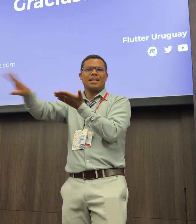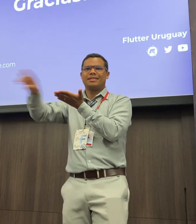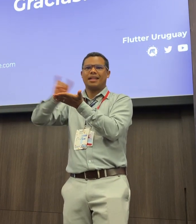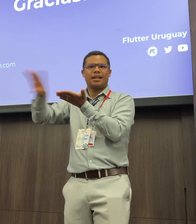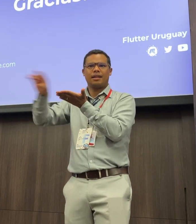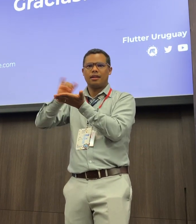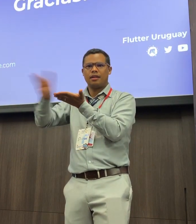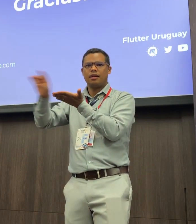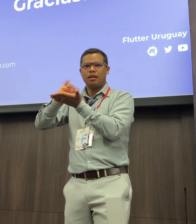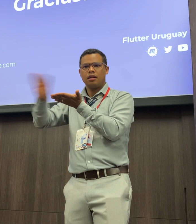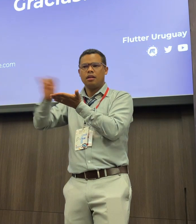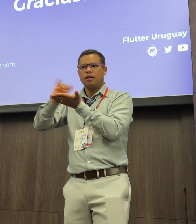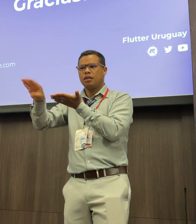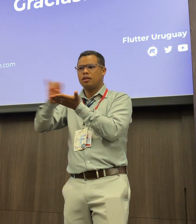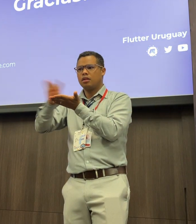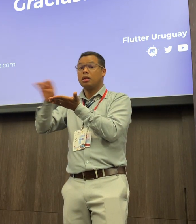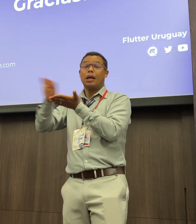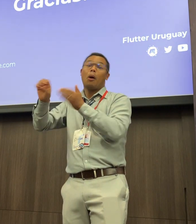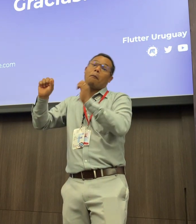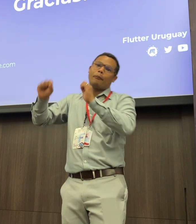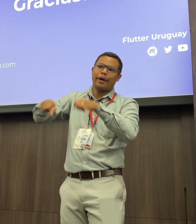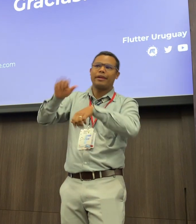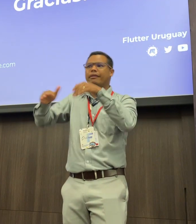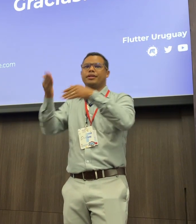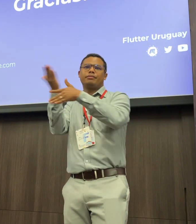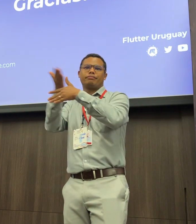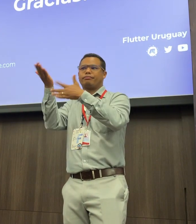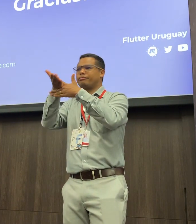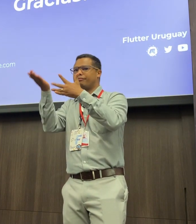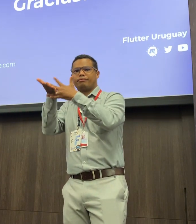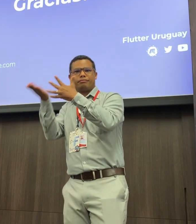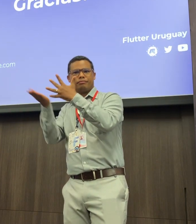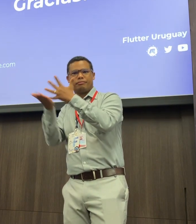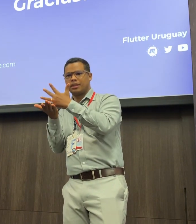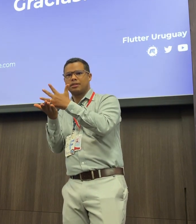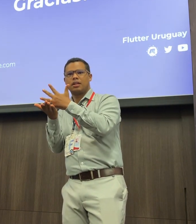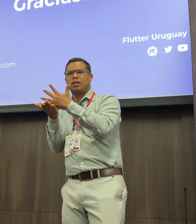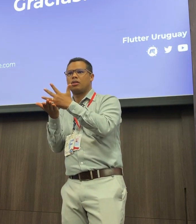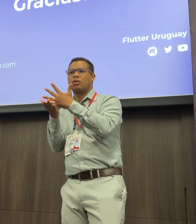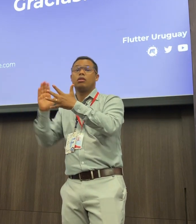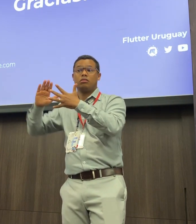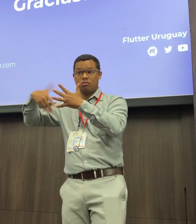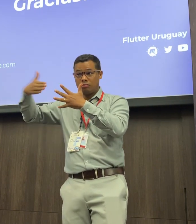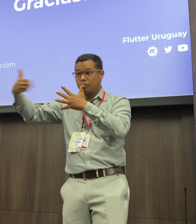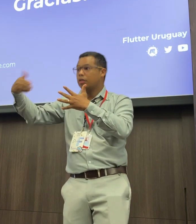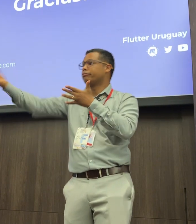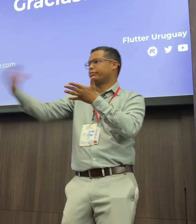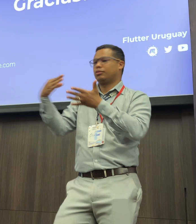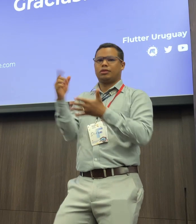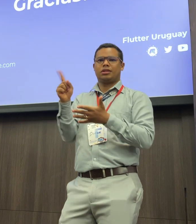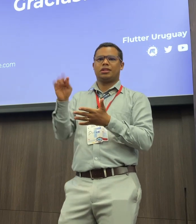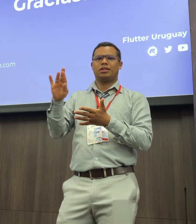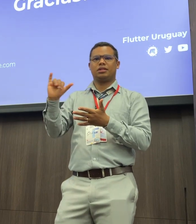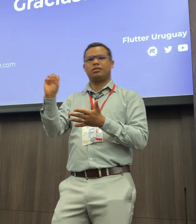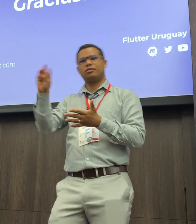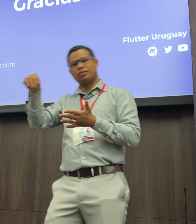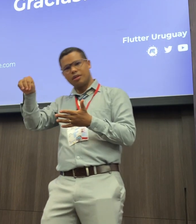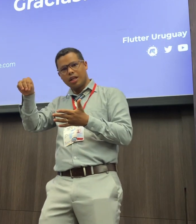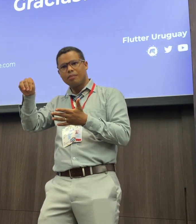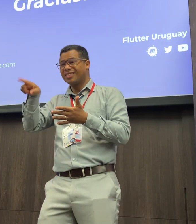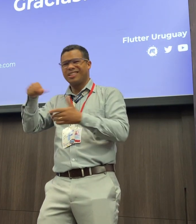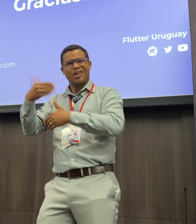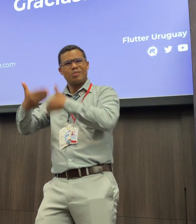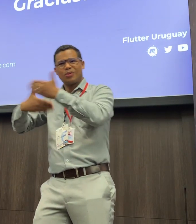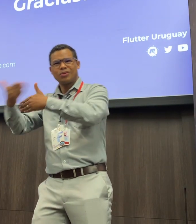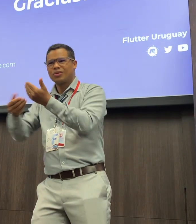que parsearlo por un lado, entonces al final pasas un string, tenés que generar un protocolo de qué